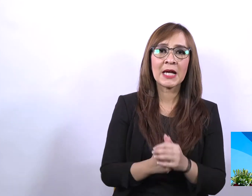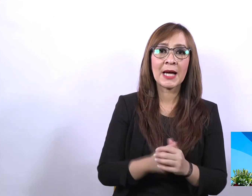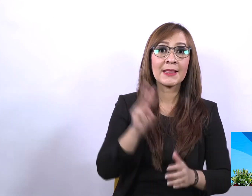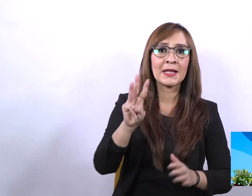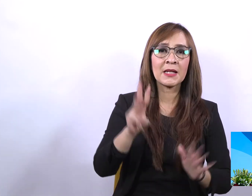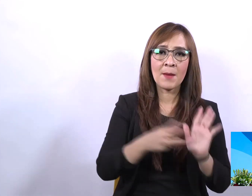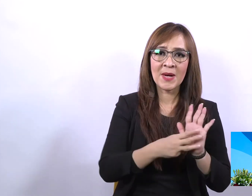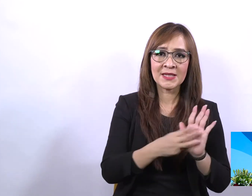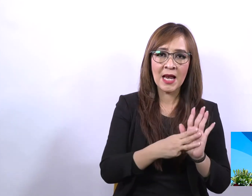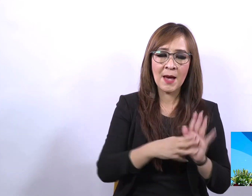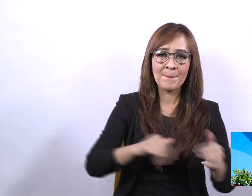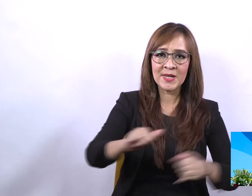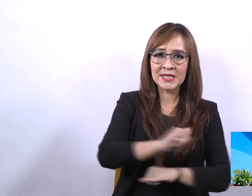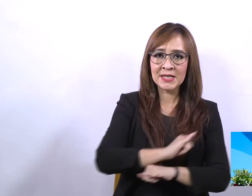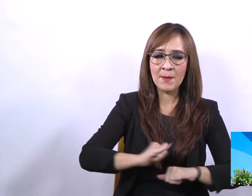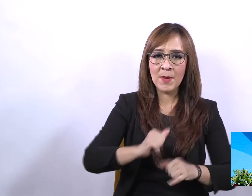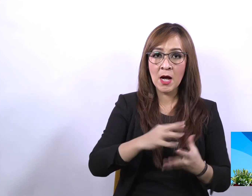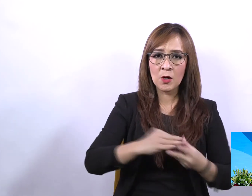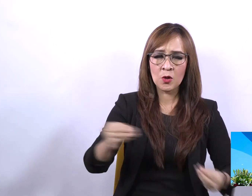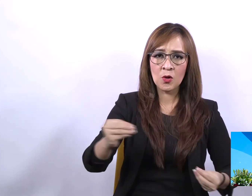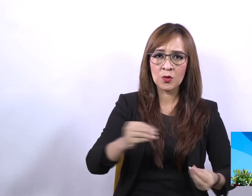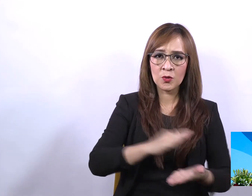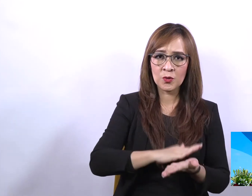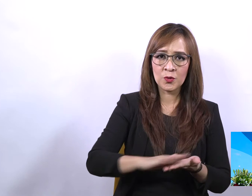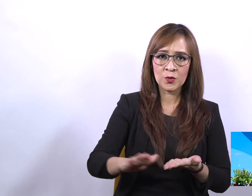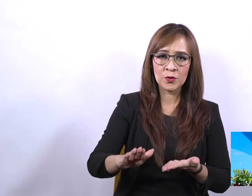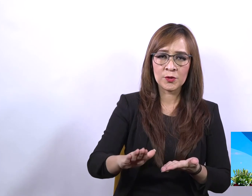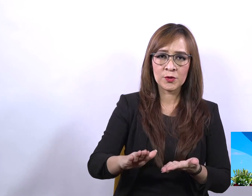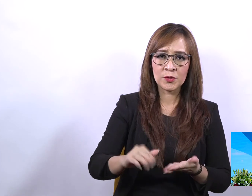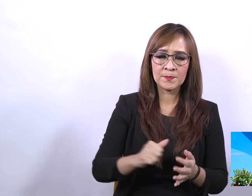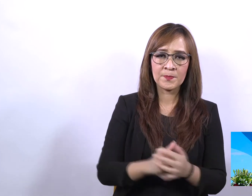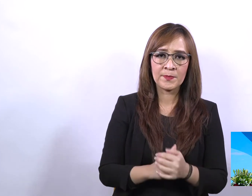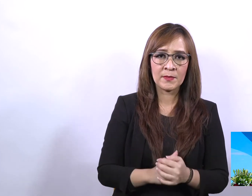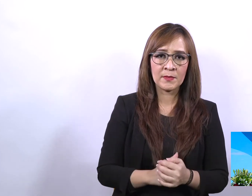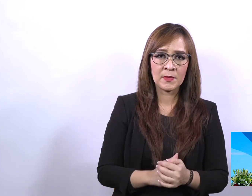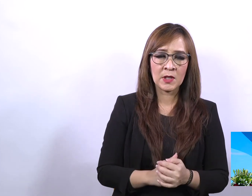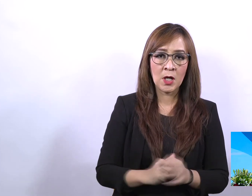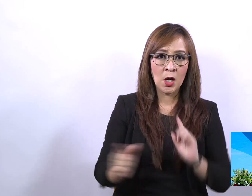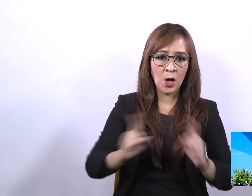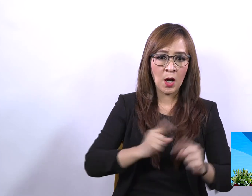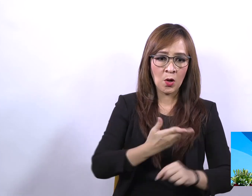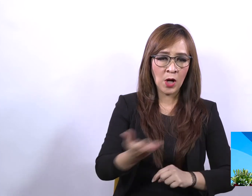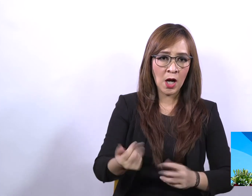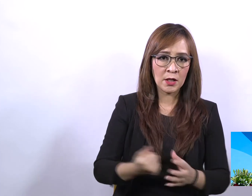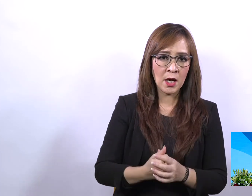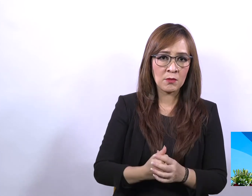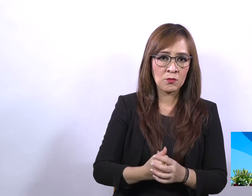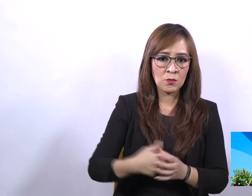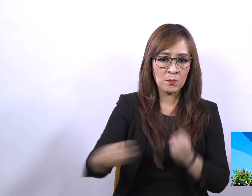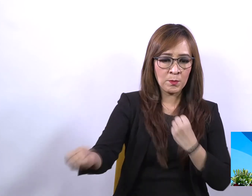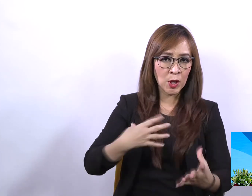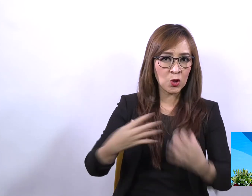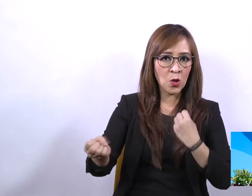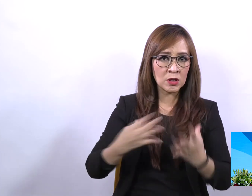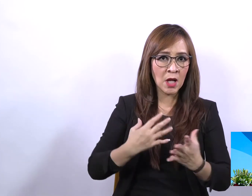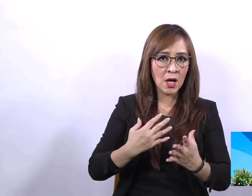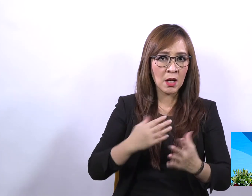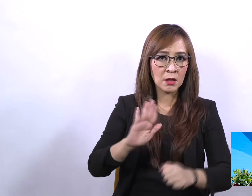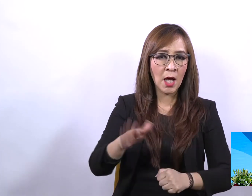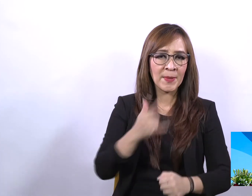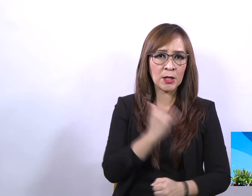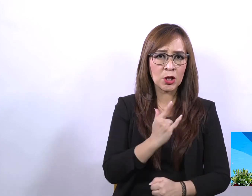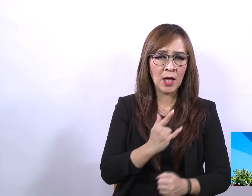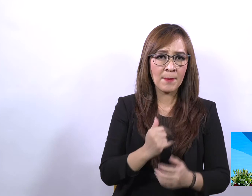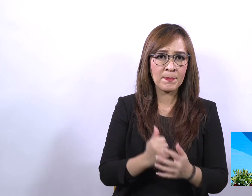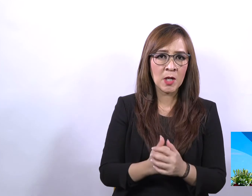selesai dari mungkin dosa dan merasa nikmat rossdale yang berbuat dosa jauh dari Tuhan lalu tetap ngotot tetap merasa diri